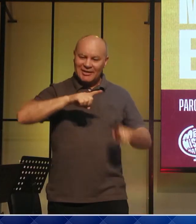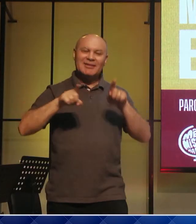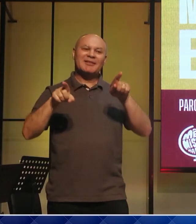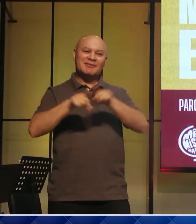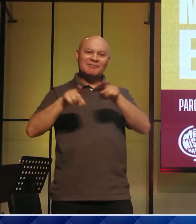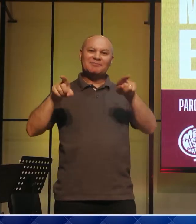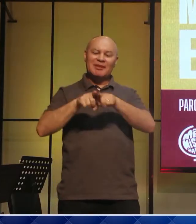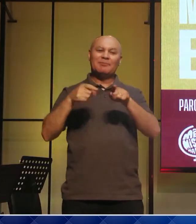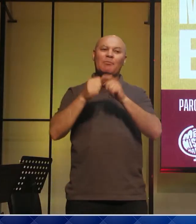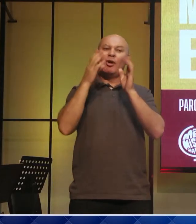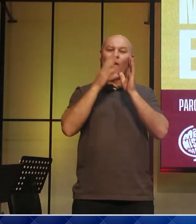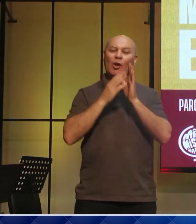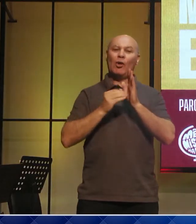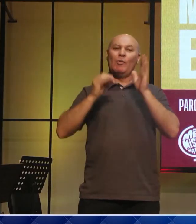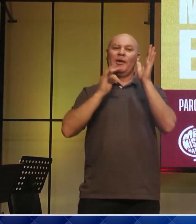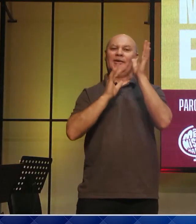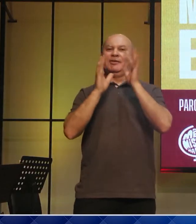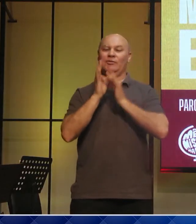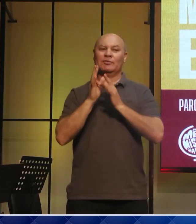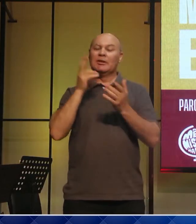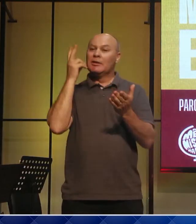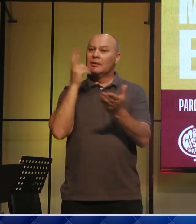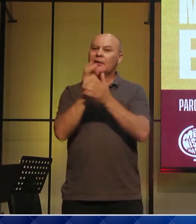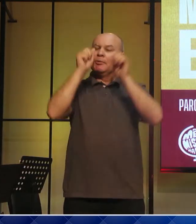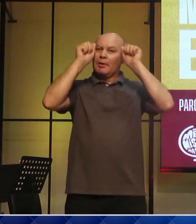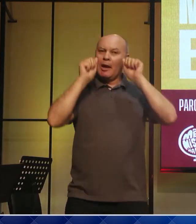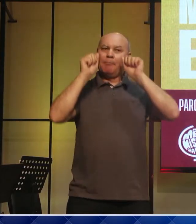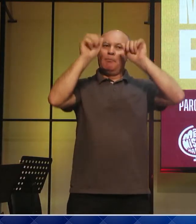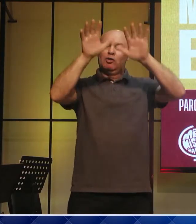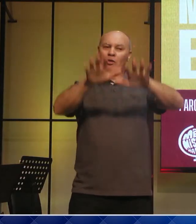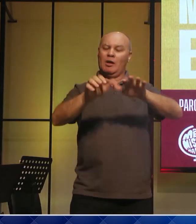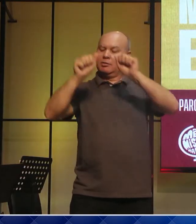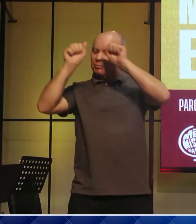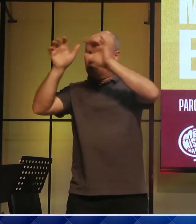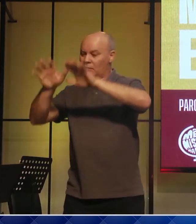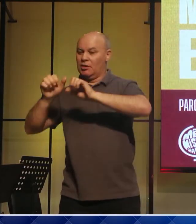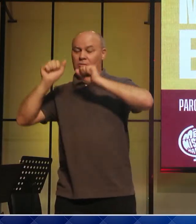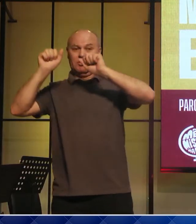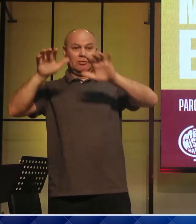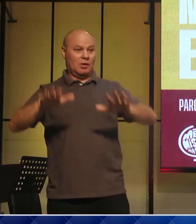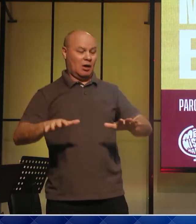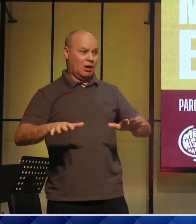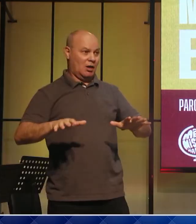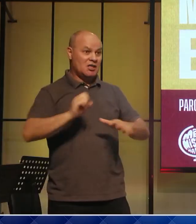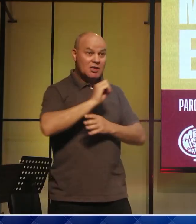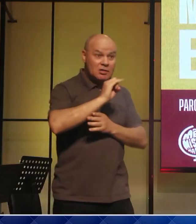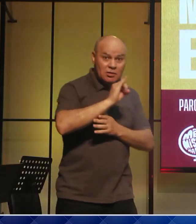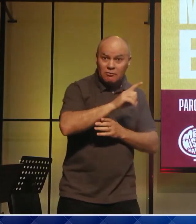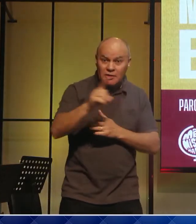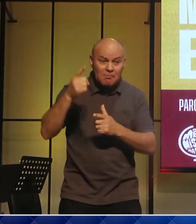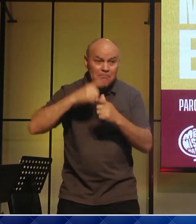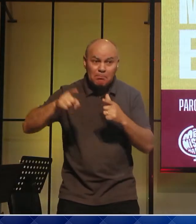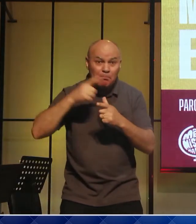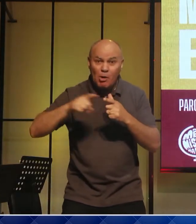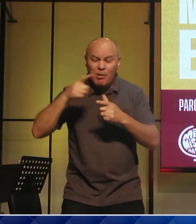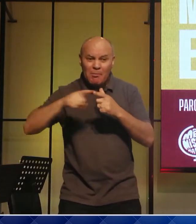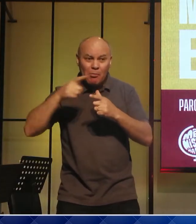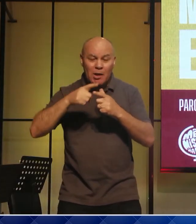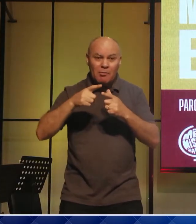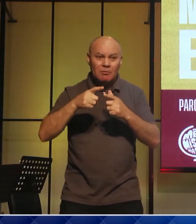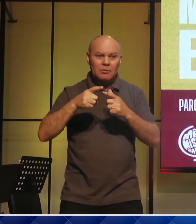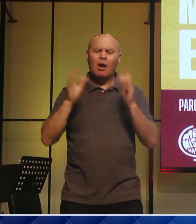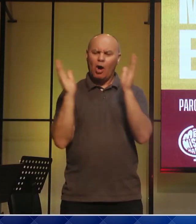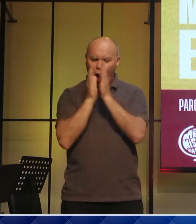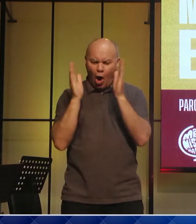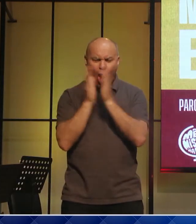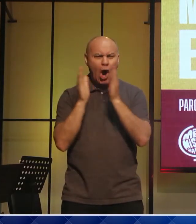igual. Pense nisso. E qualquer bronca você fala com ele, porque essa é a oração de Jesus. Não foi Paulo que escreveu, não foi Moisés que